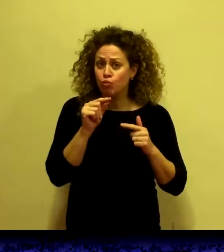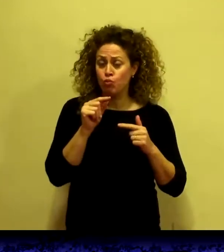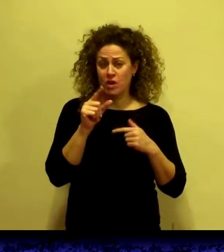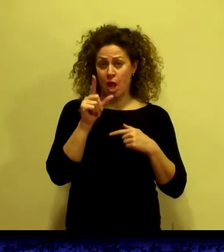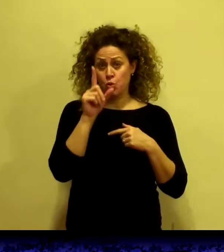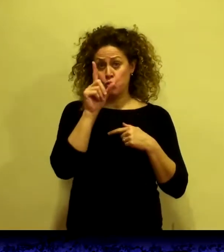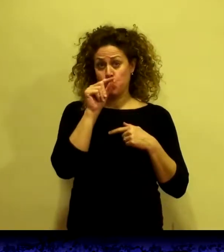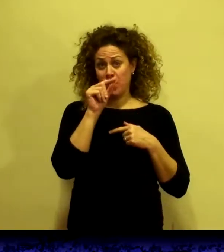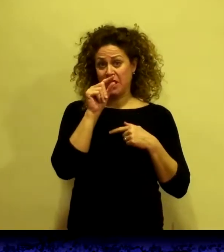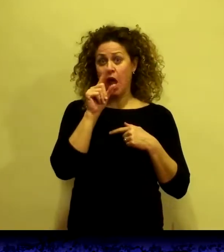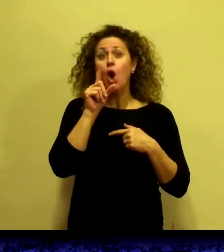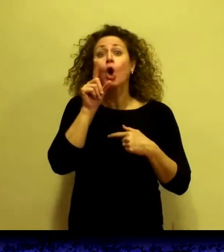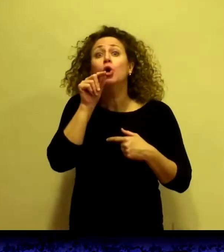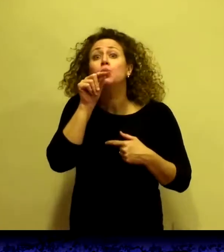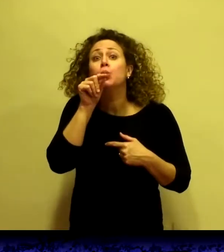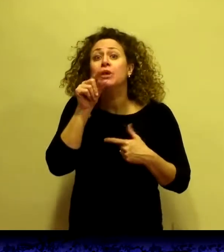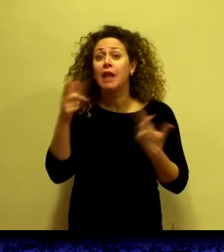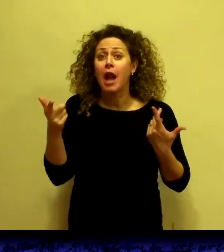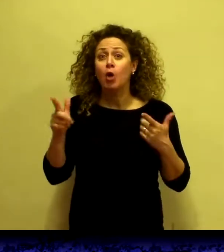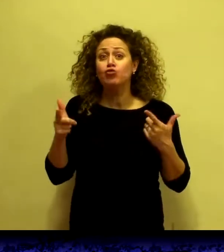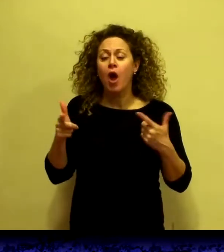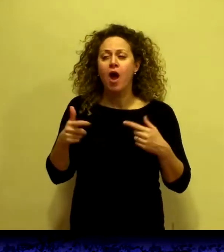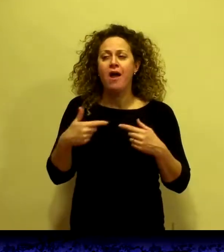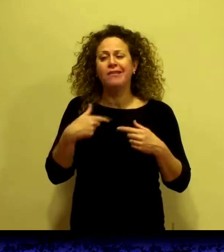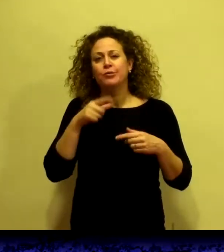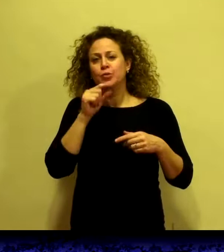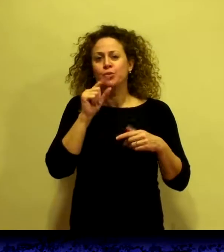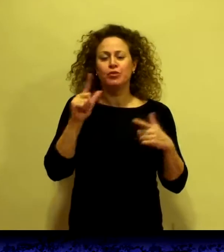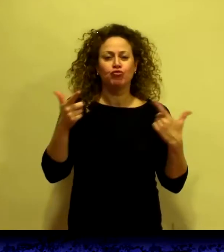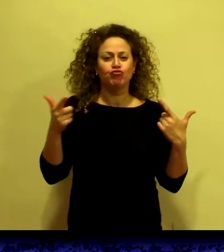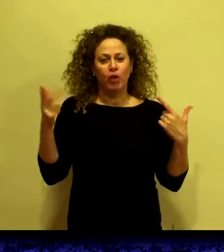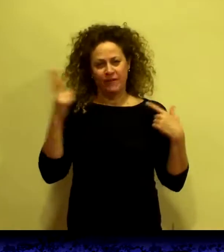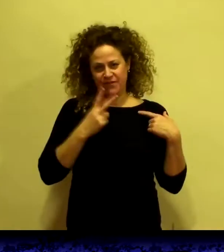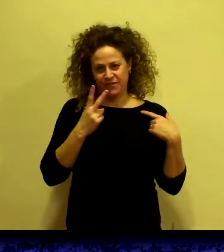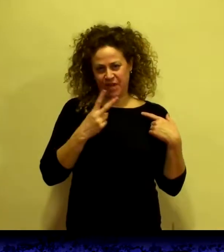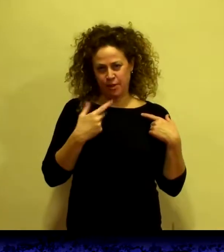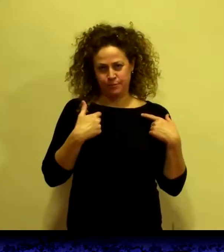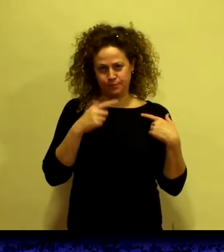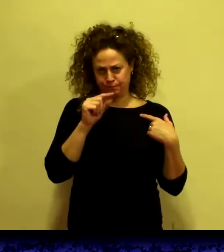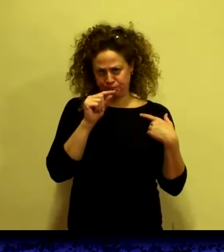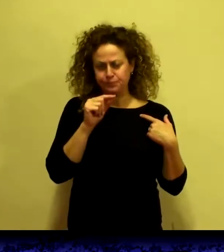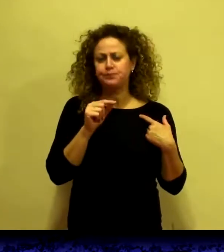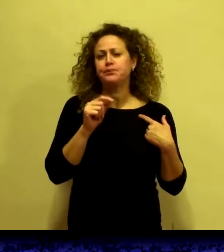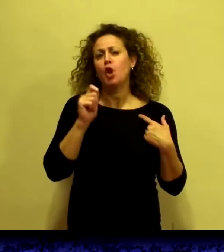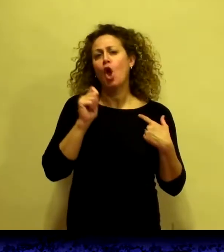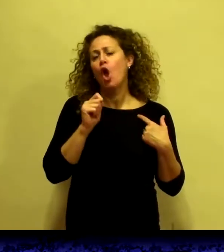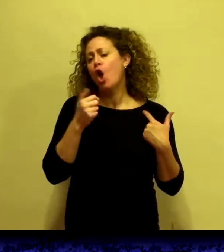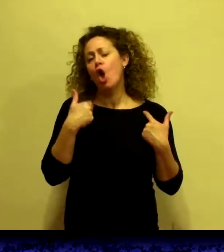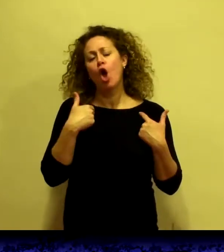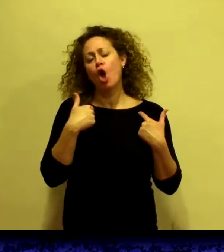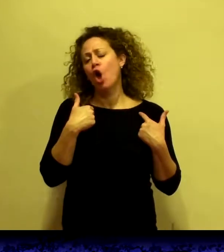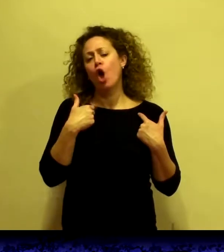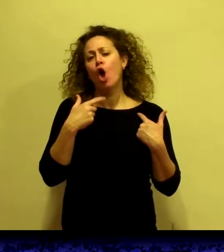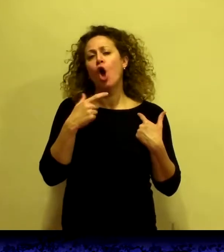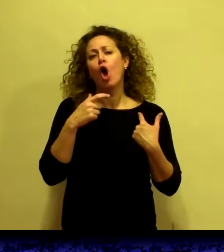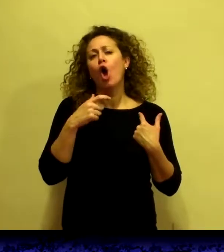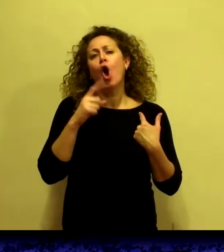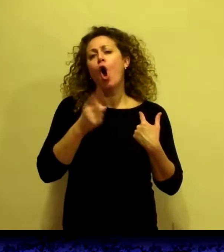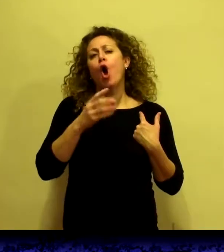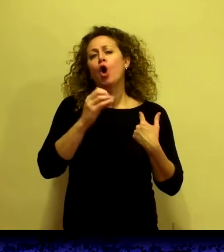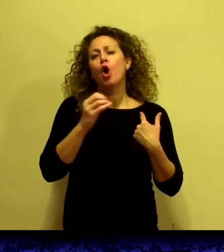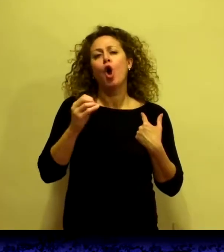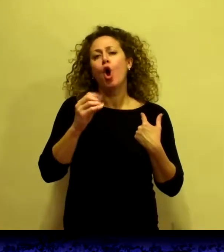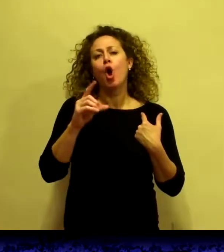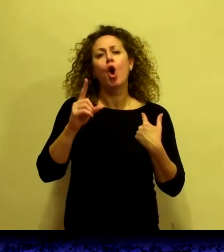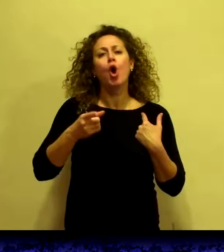lui non dite che non avete Twitter, lui mi disviene, quindi faremo Twitter. Abbiamo Google Plus e non abbiamo Twitter. Però